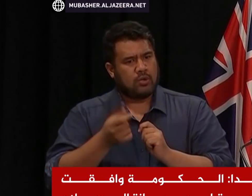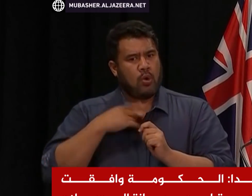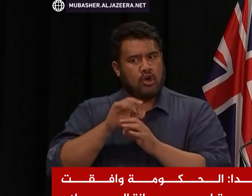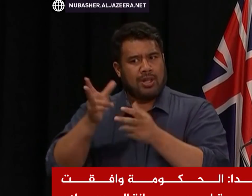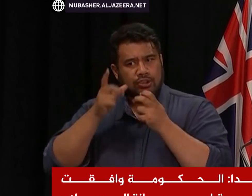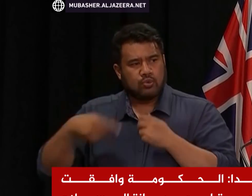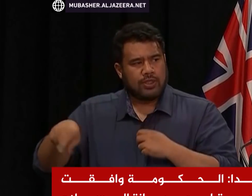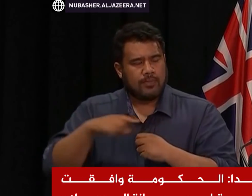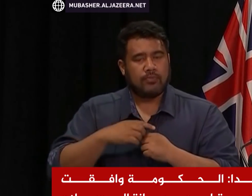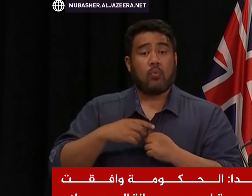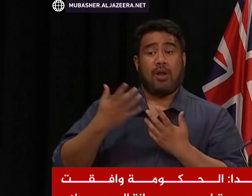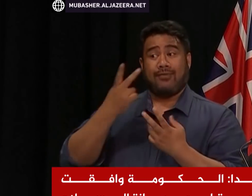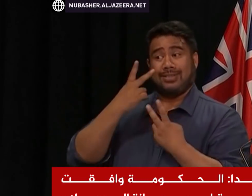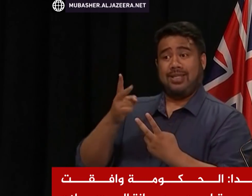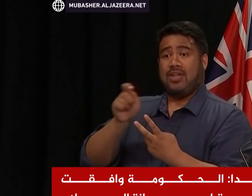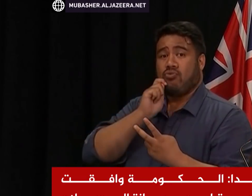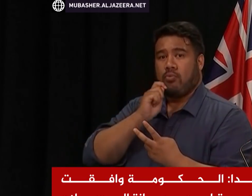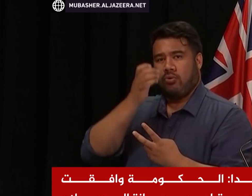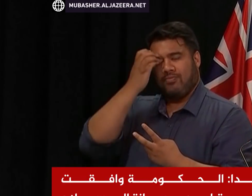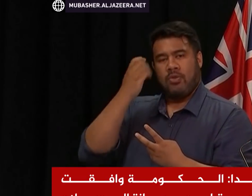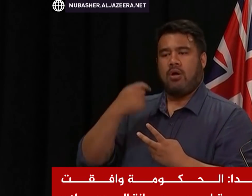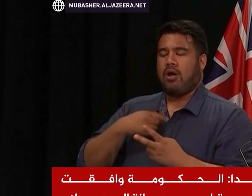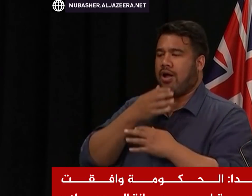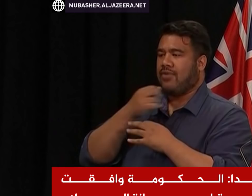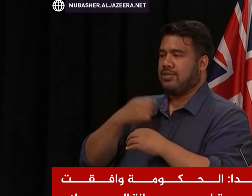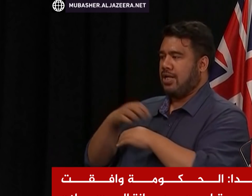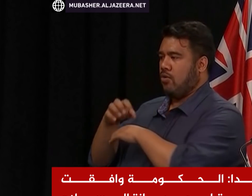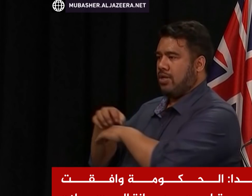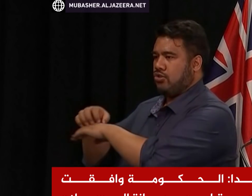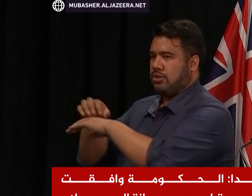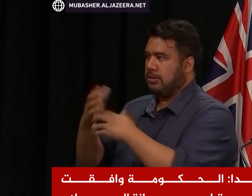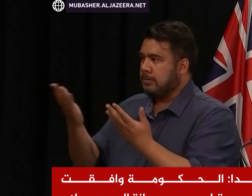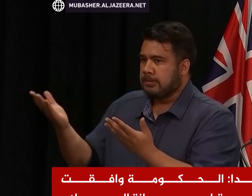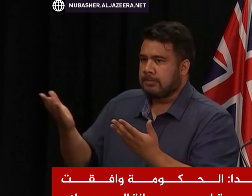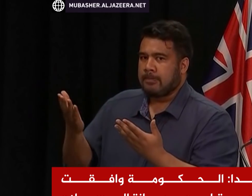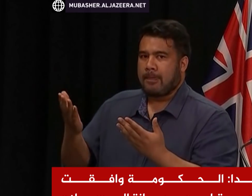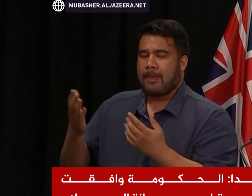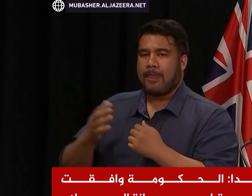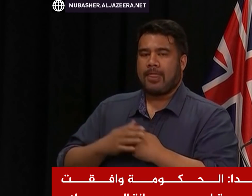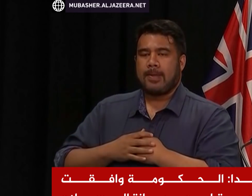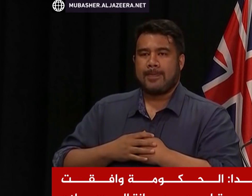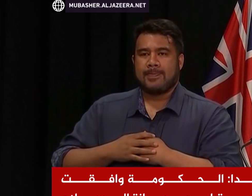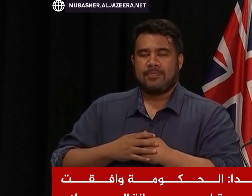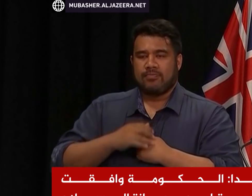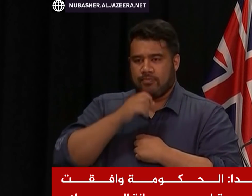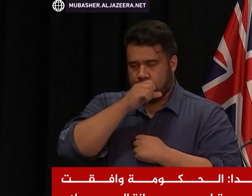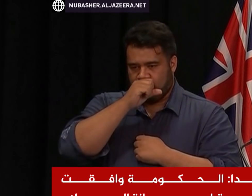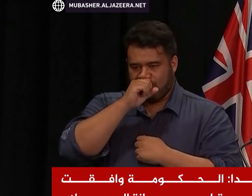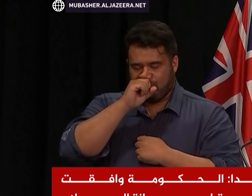الإجابة تقول اطلعت على هذه التقارير وطرحت أسئلة محددة